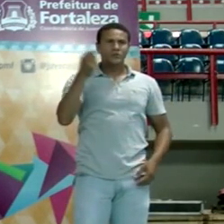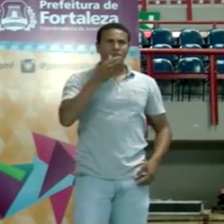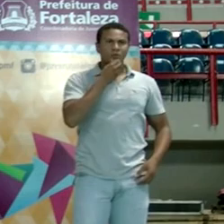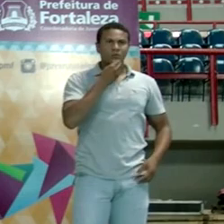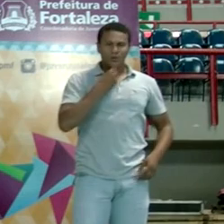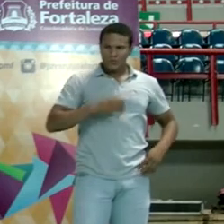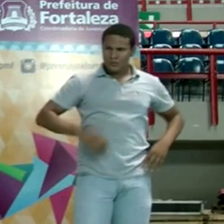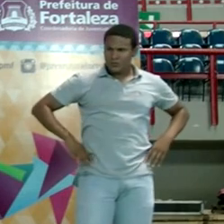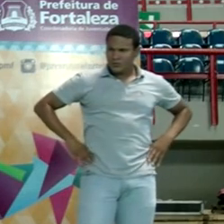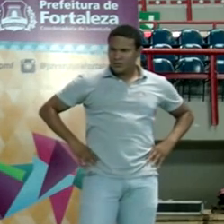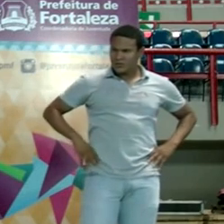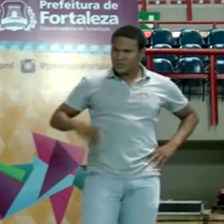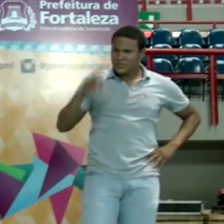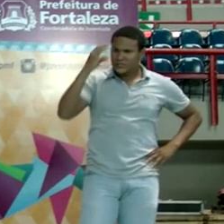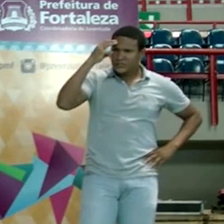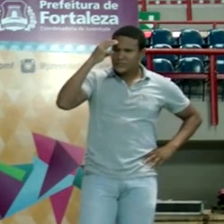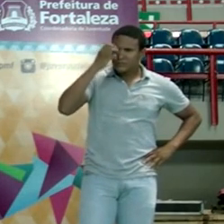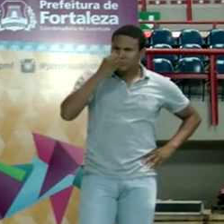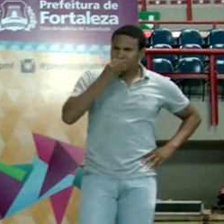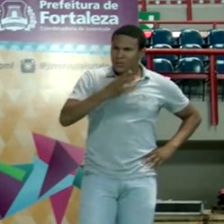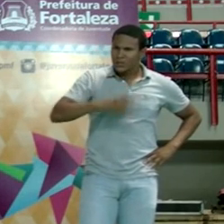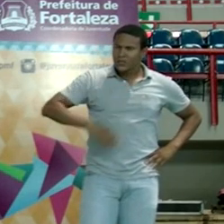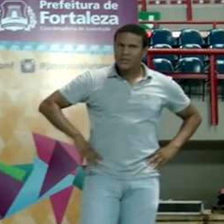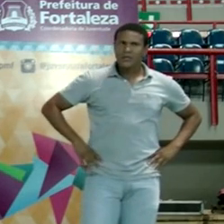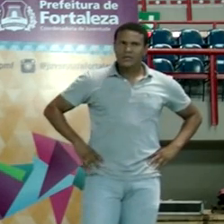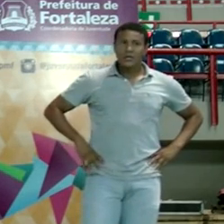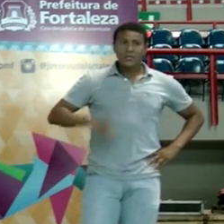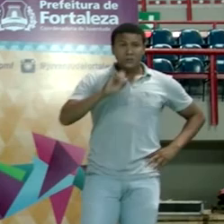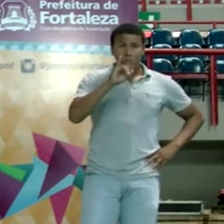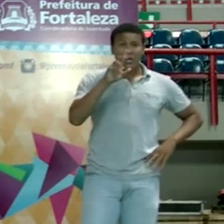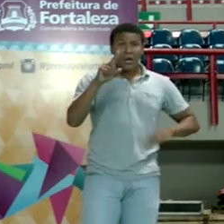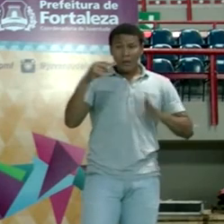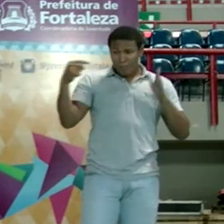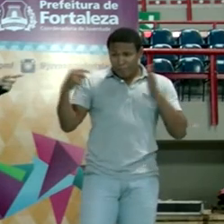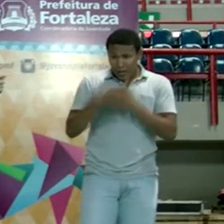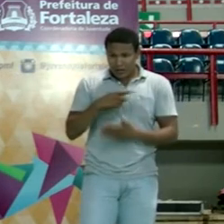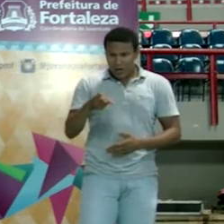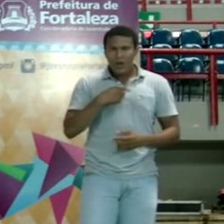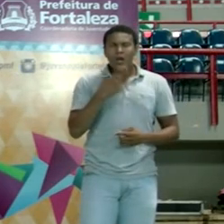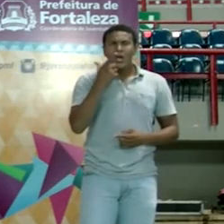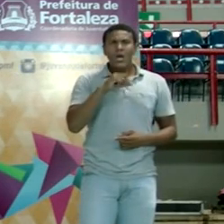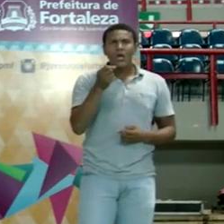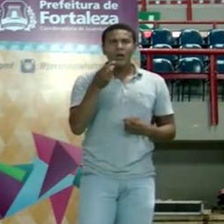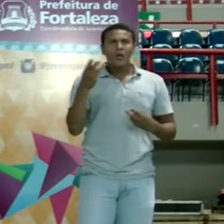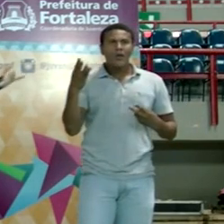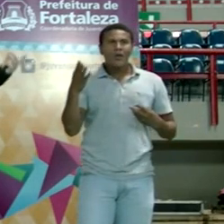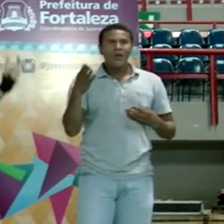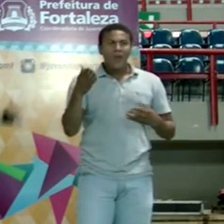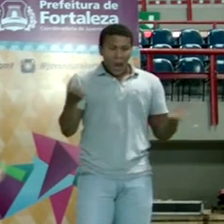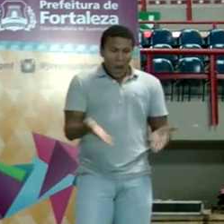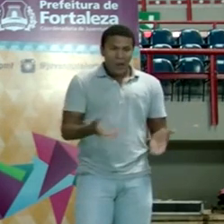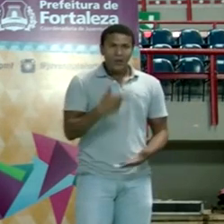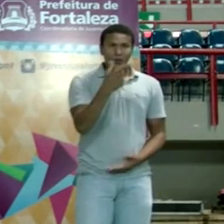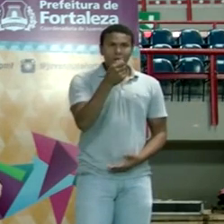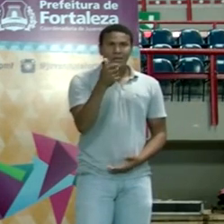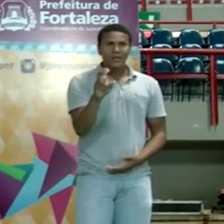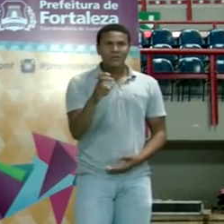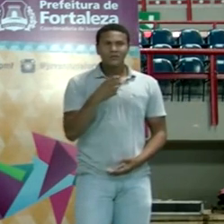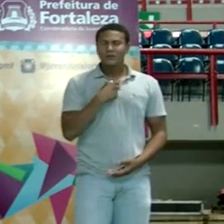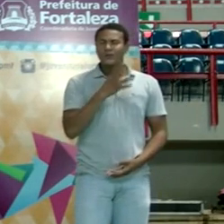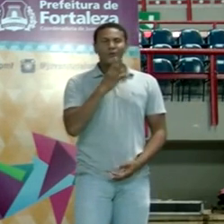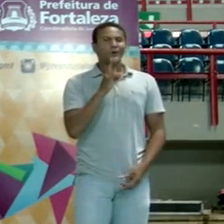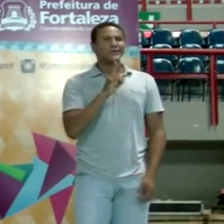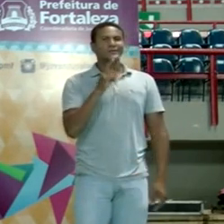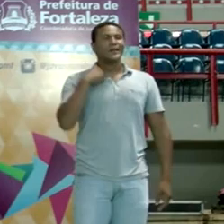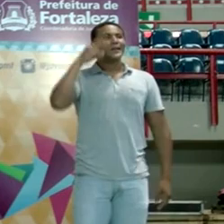Eu, filho do ego da memória boa, meu irmão. Se você me perguntar quem foram os integrantes do Big Brother 15, eu não vou reconhecer, que